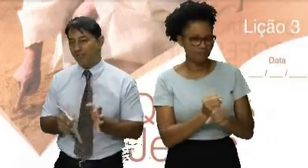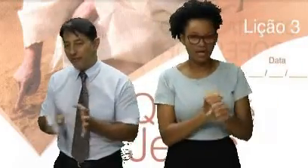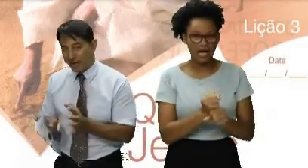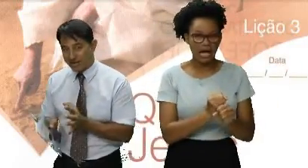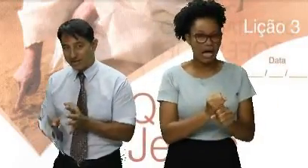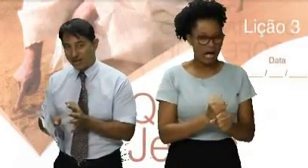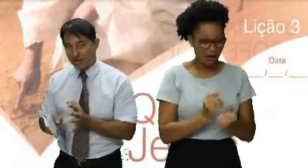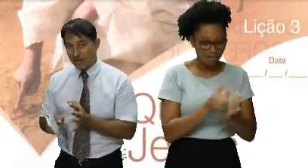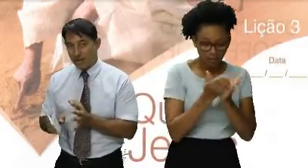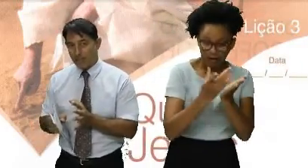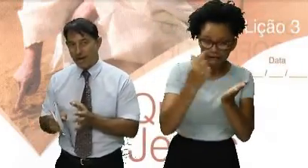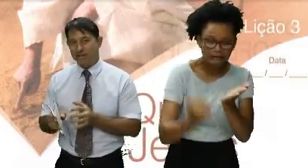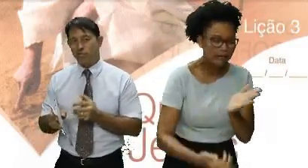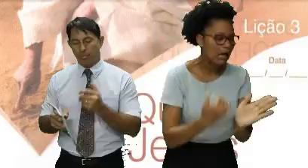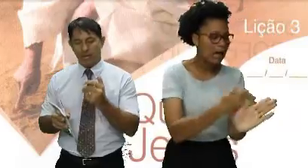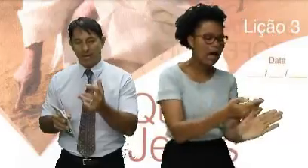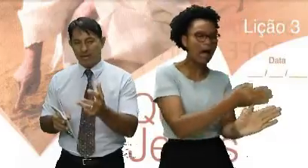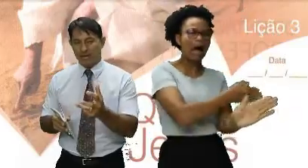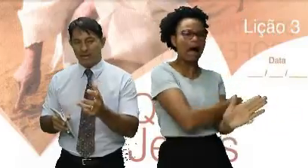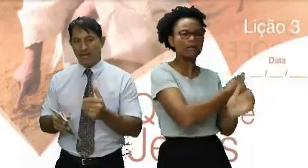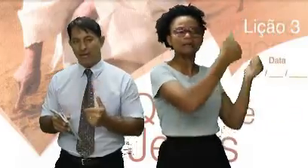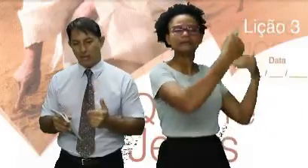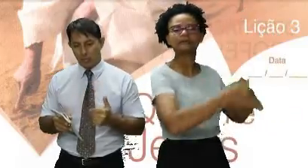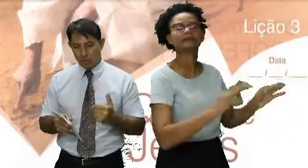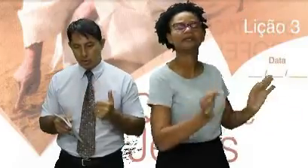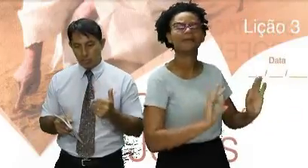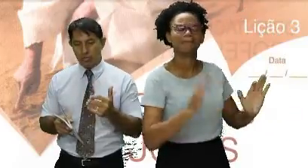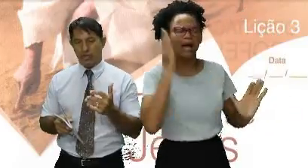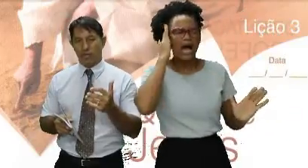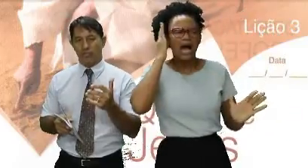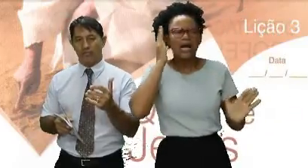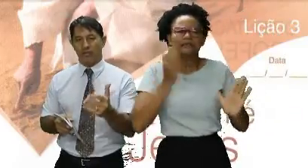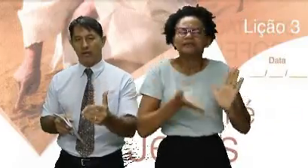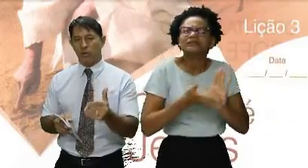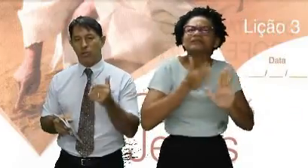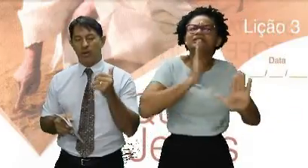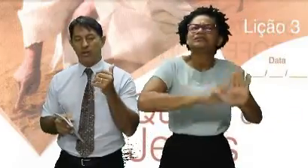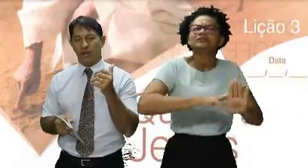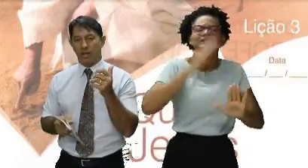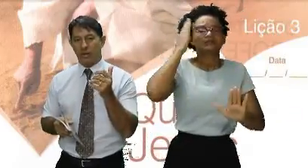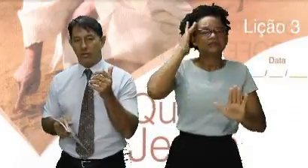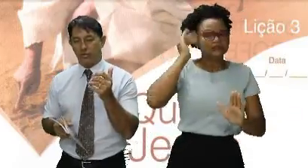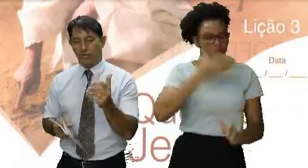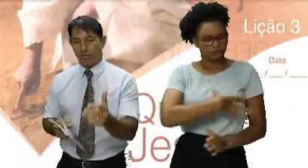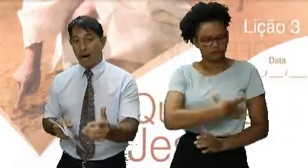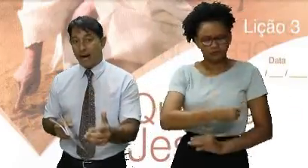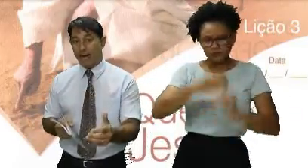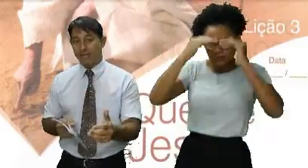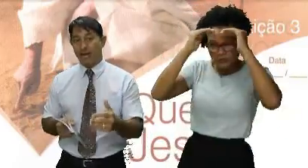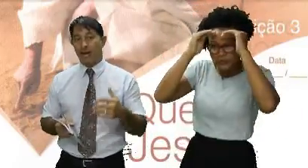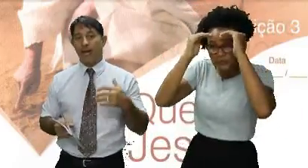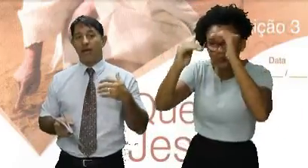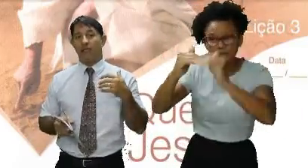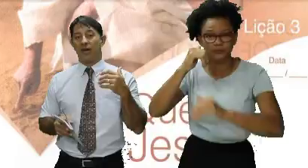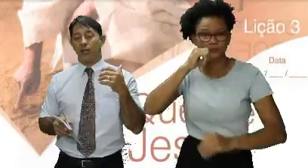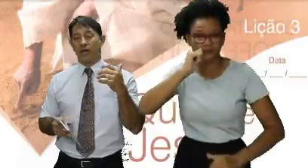ele fez, mas subentende-se que ele continuou sendo filho obediente aos seus